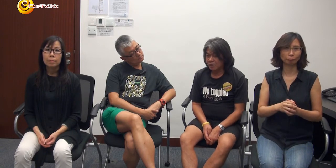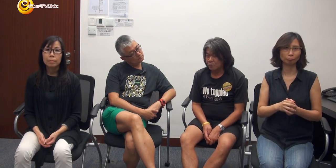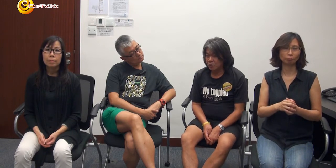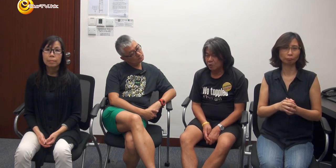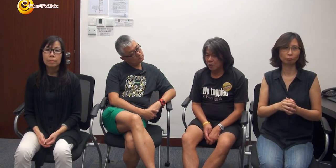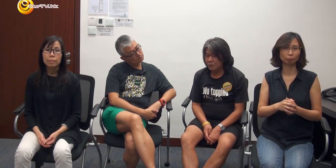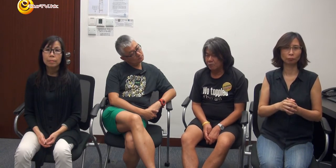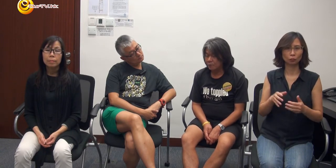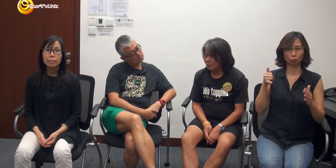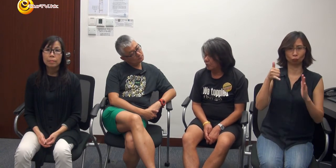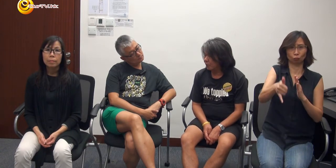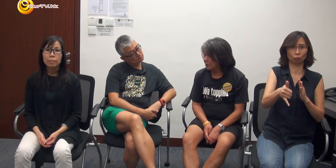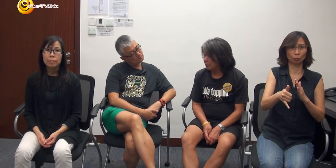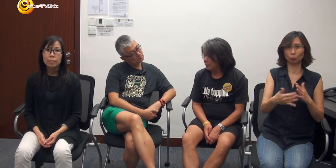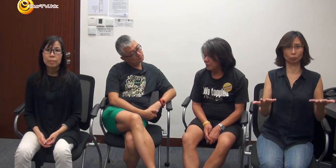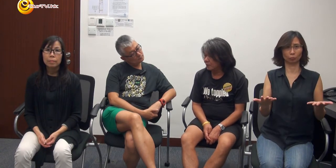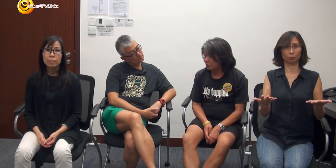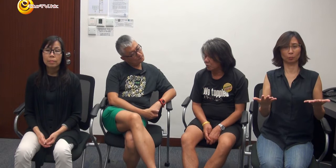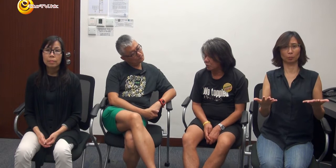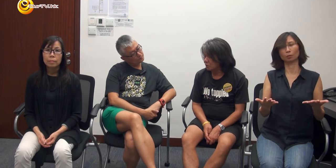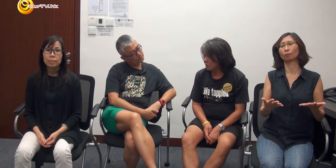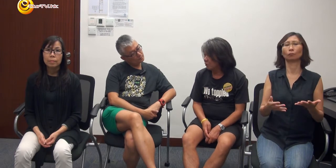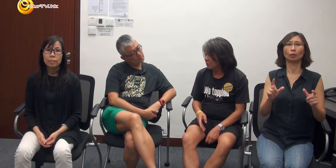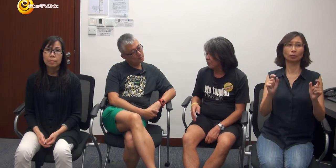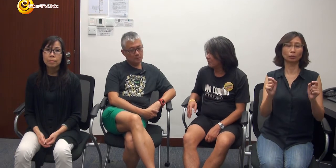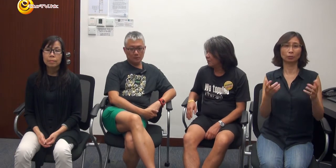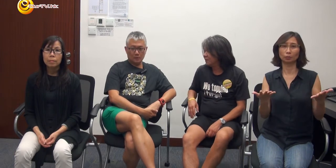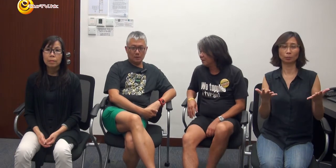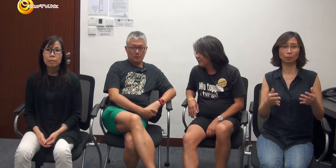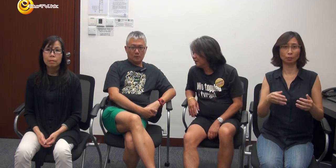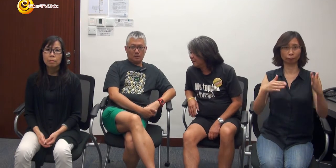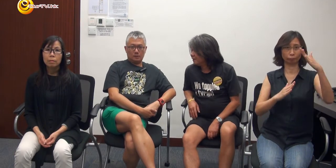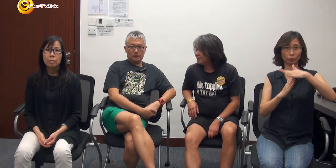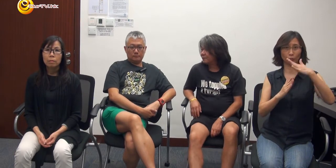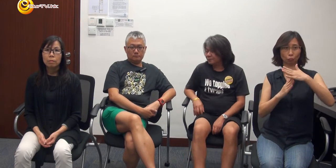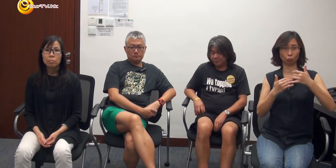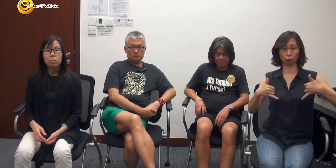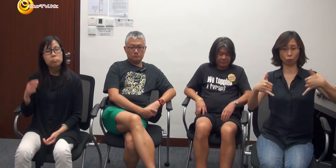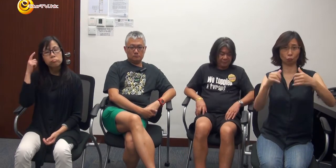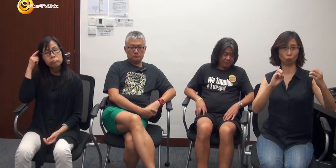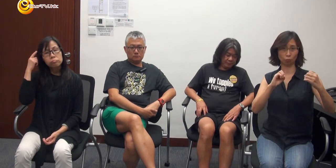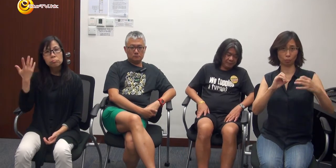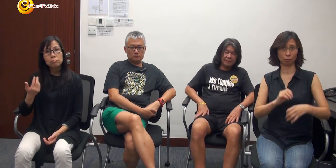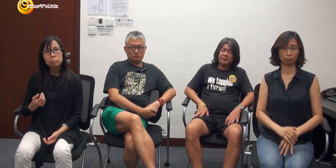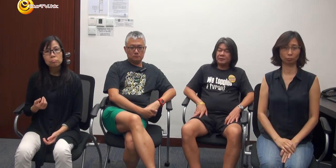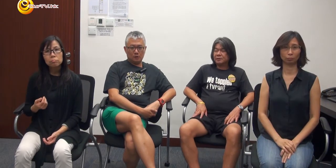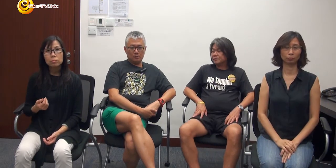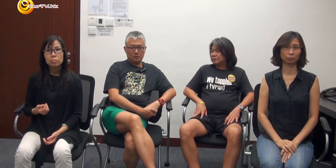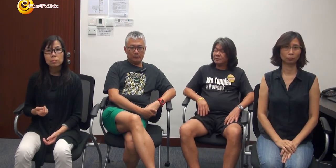但如果衝進去之後怎麼辦？衝進去之後其實意思就是終止他的會議了。 我想據我有限